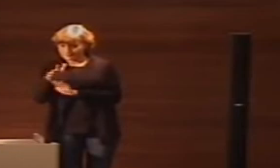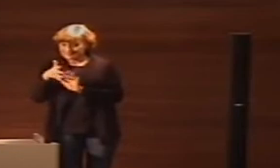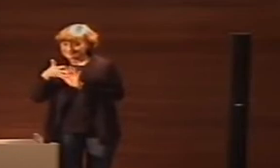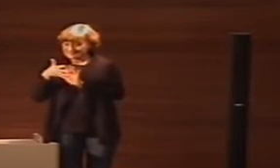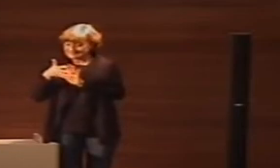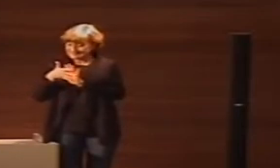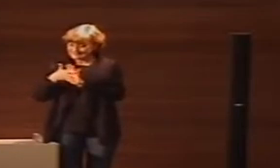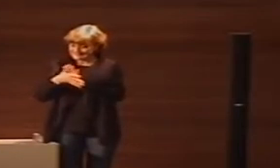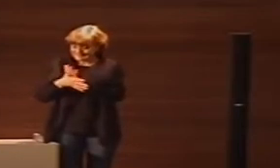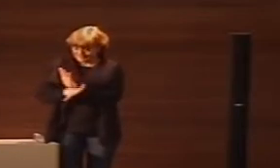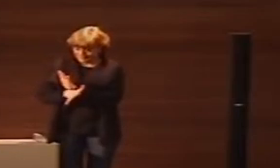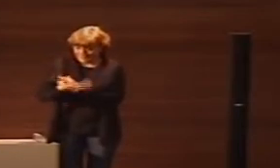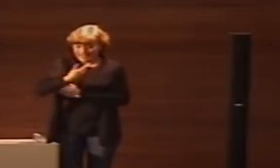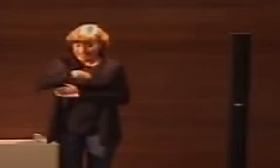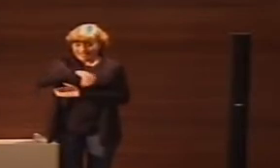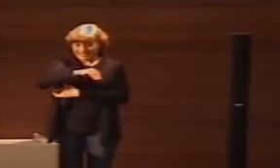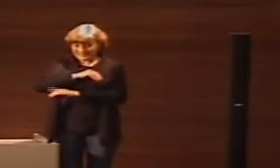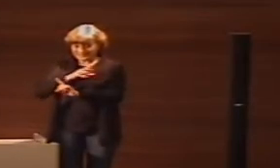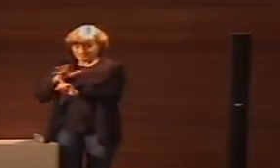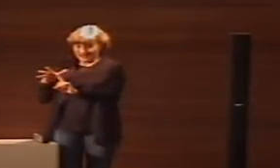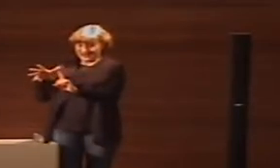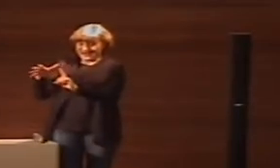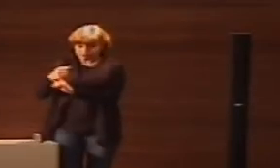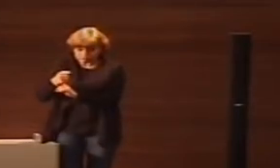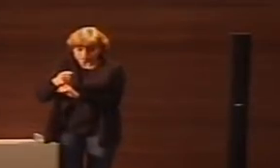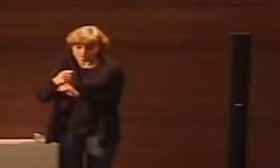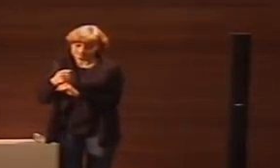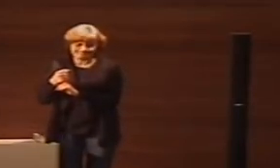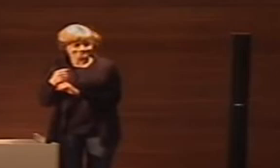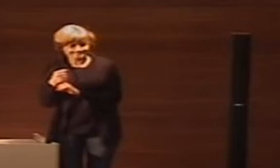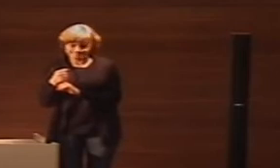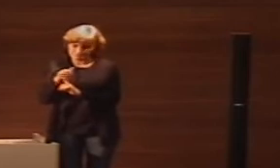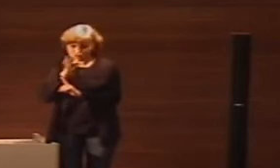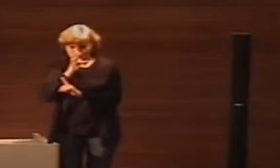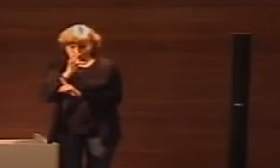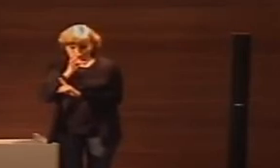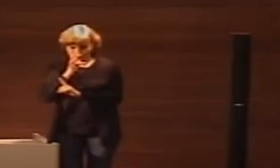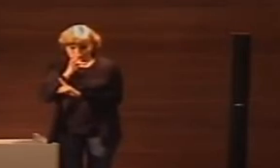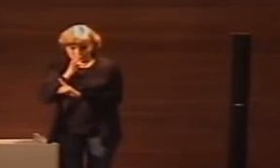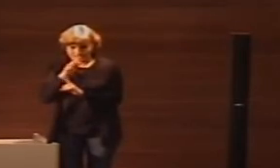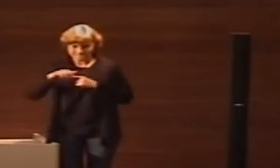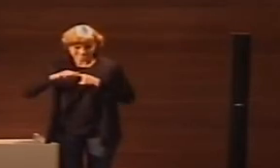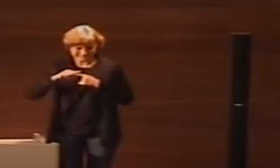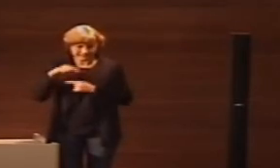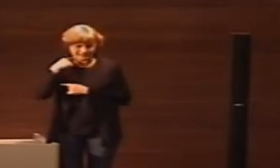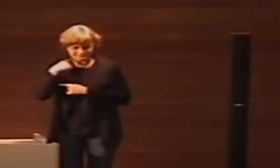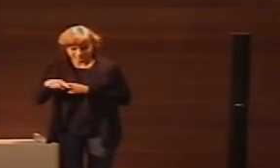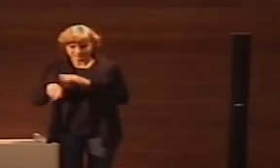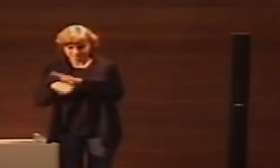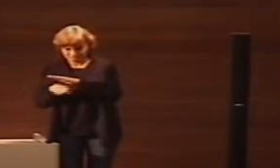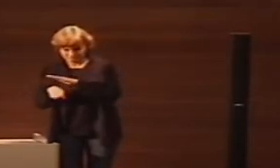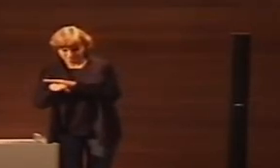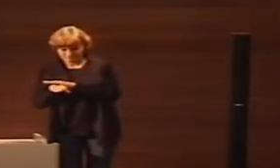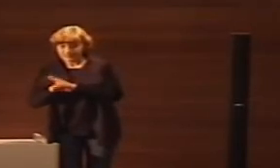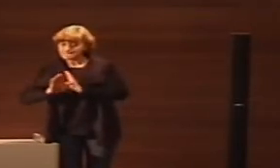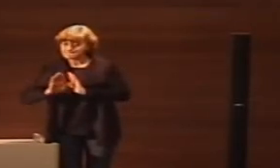vamos a seguir estando muy lejos de poder hablar de una economía circular, aún el 35% de los materiales van a seguir perdiéndose, pero qué duda cabe